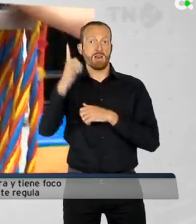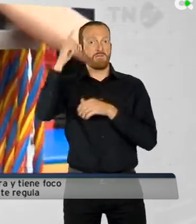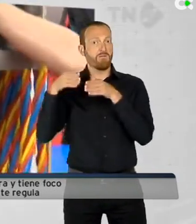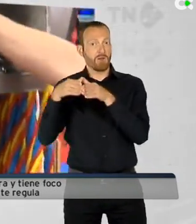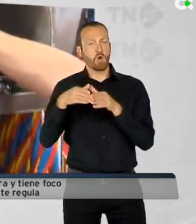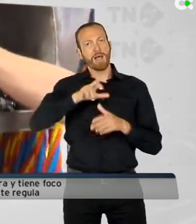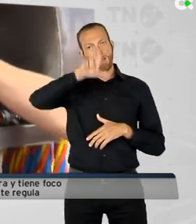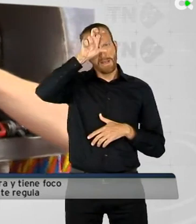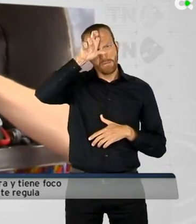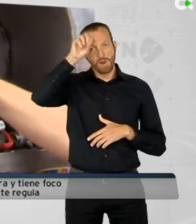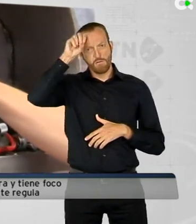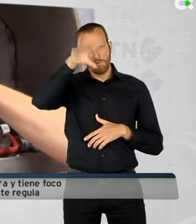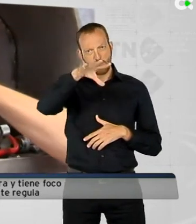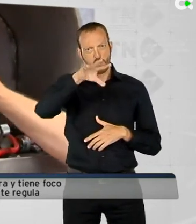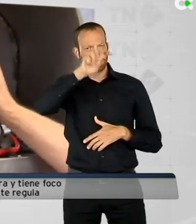cámara y tiene foco.